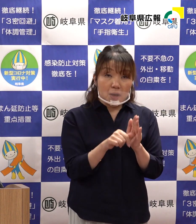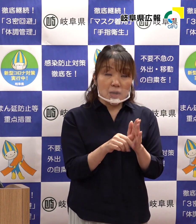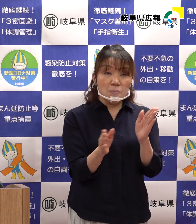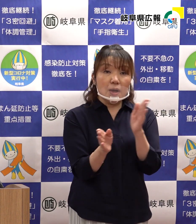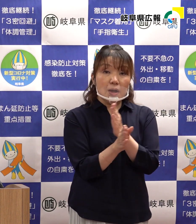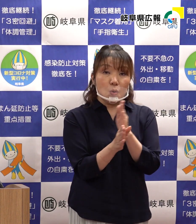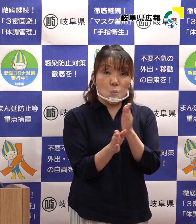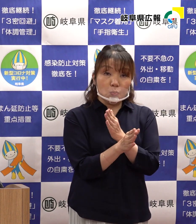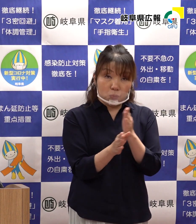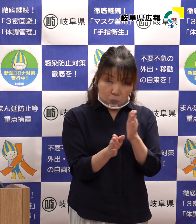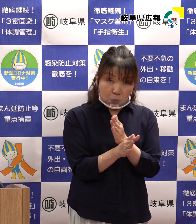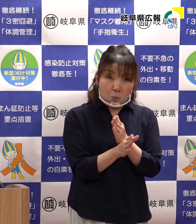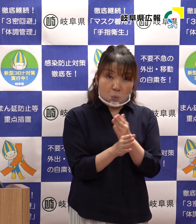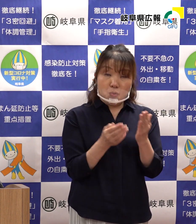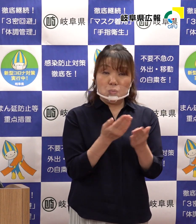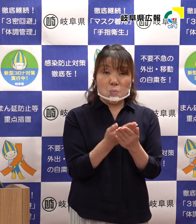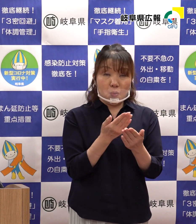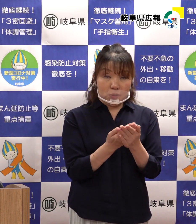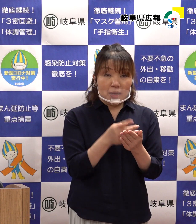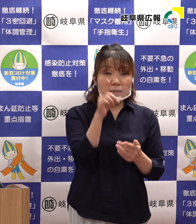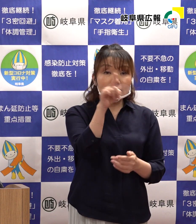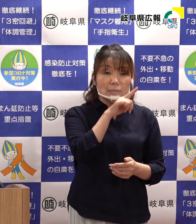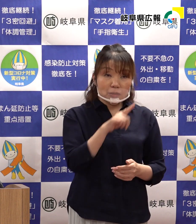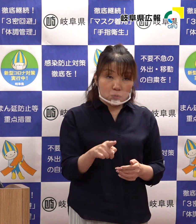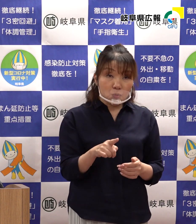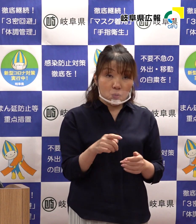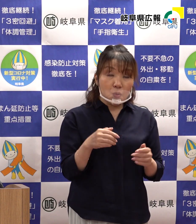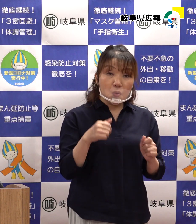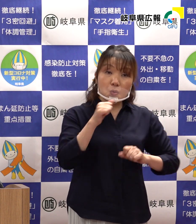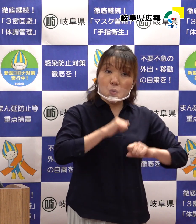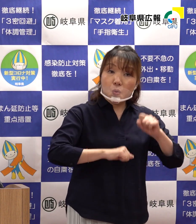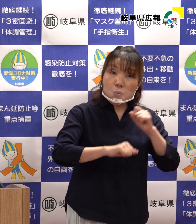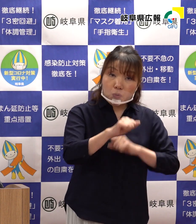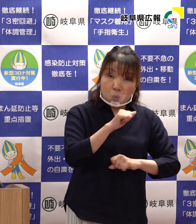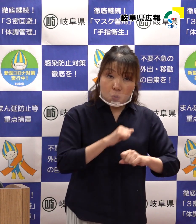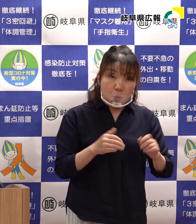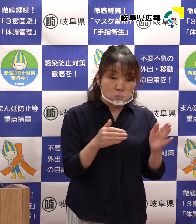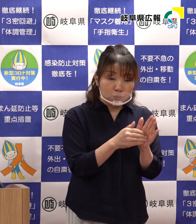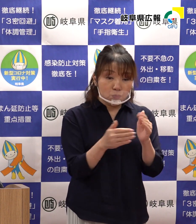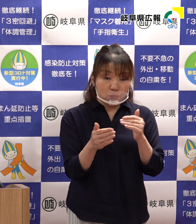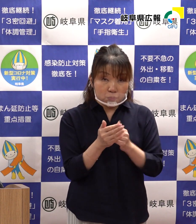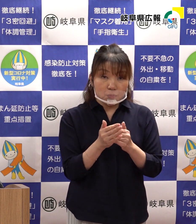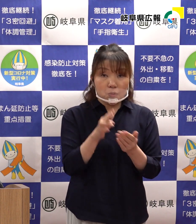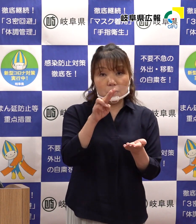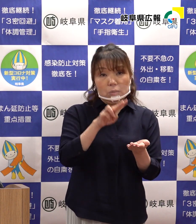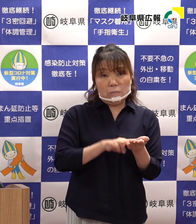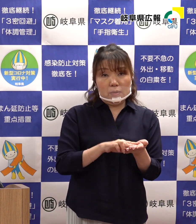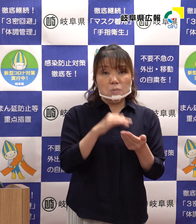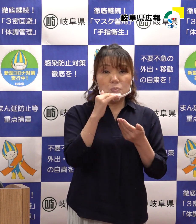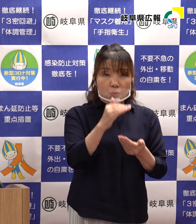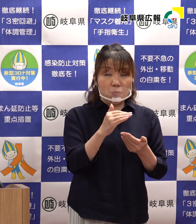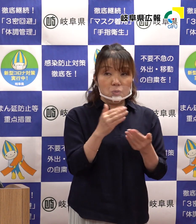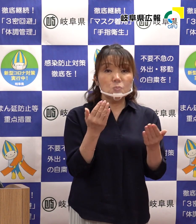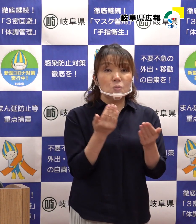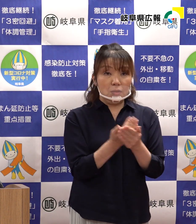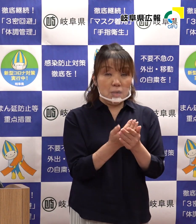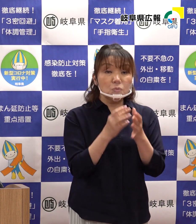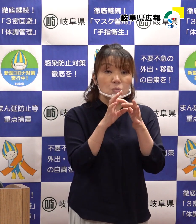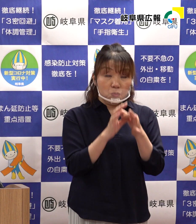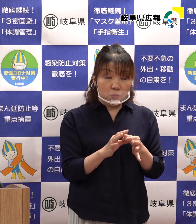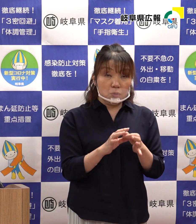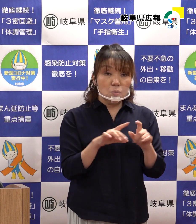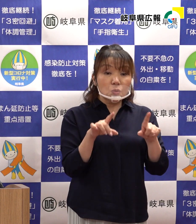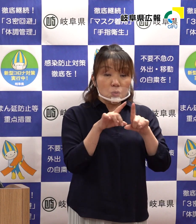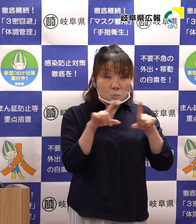て、まあ、人の行動の抑制につながるような対策をもう一段追加する必要があるのかと思いますし、当然、このまん